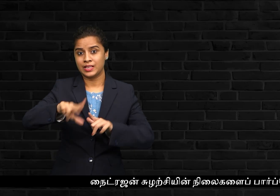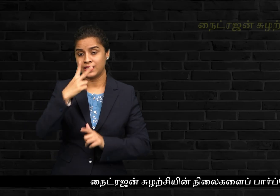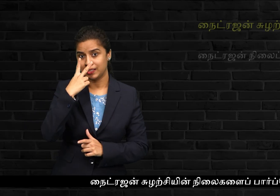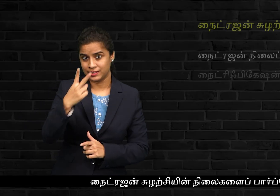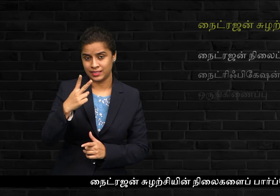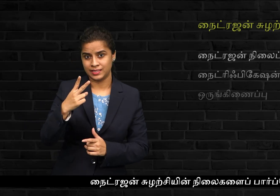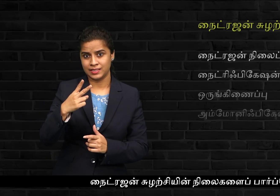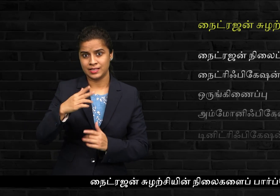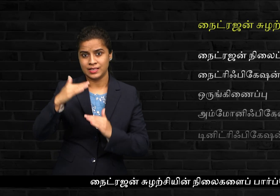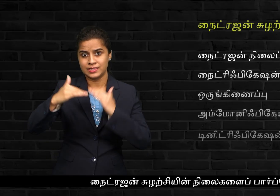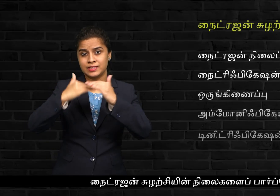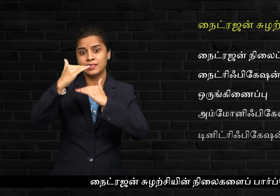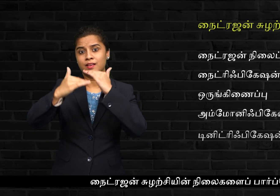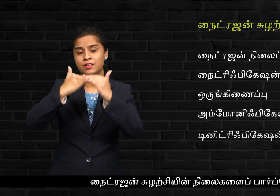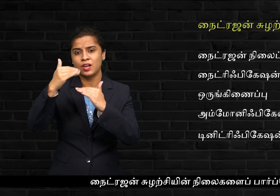நைட்ரஜன் சுழற்சியின் நிலைகளை பார்ப்போம்.